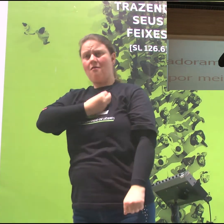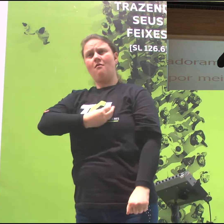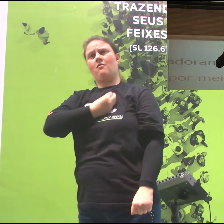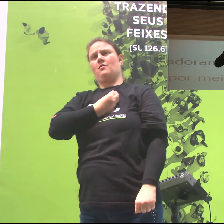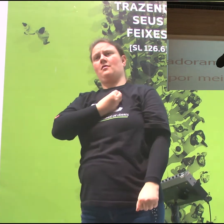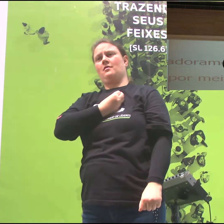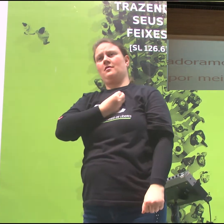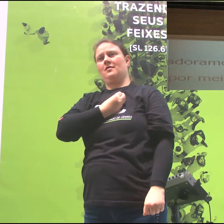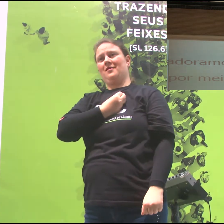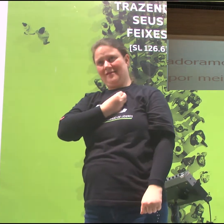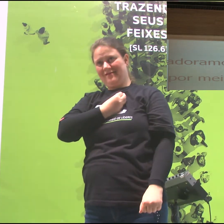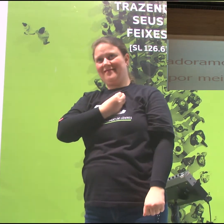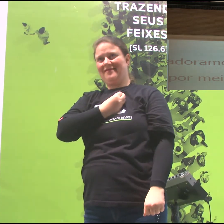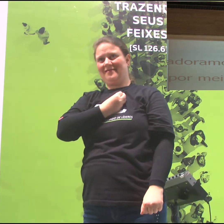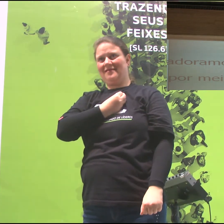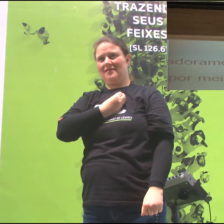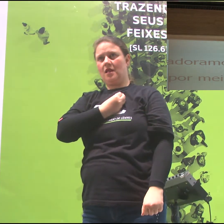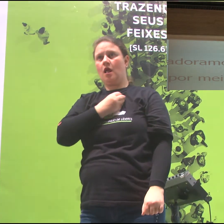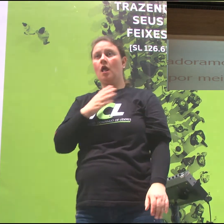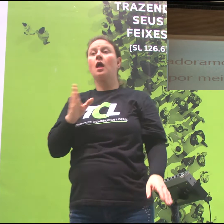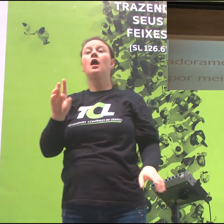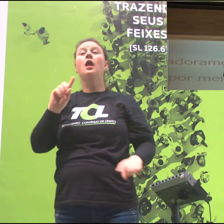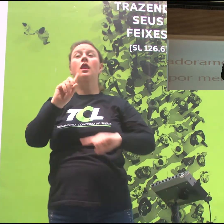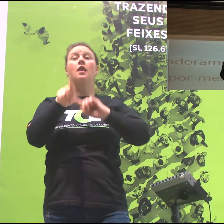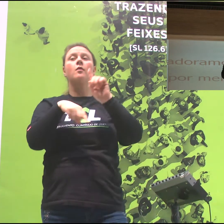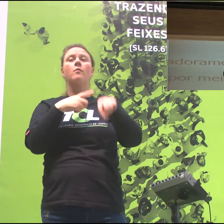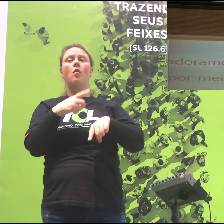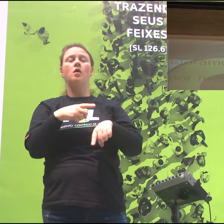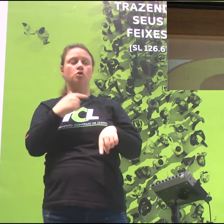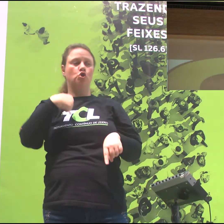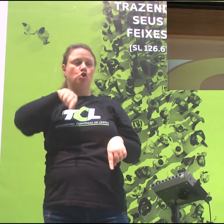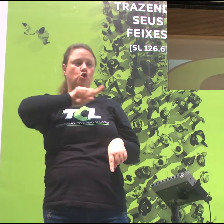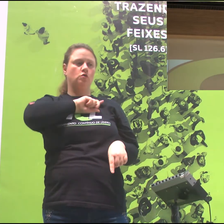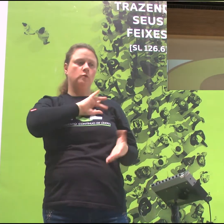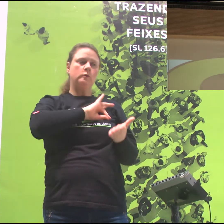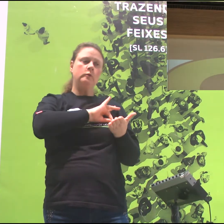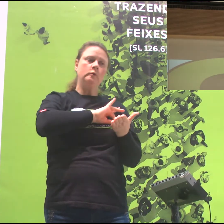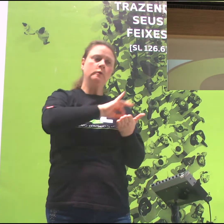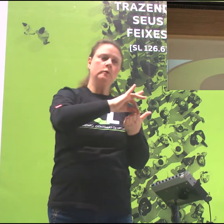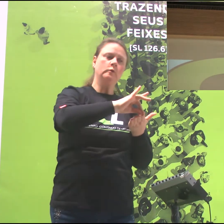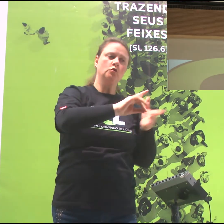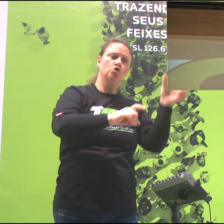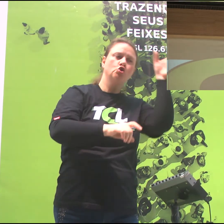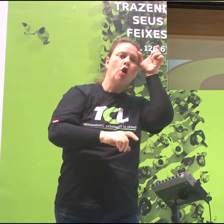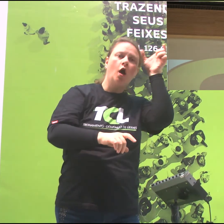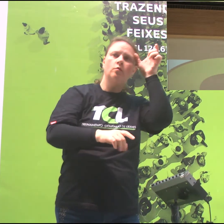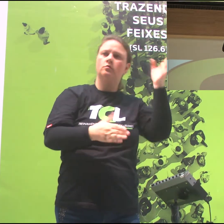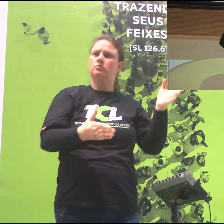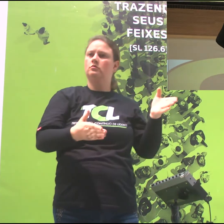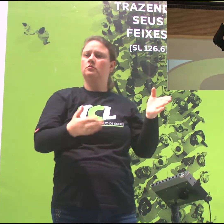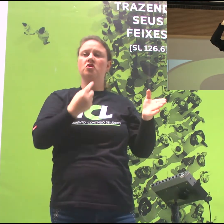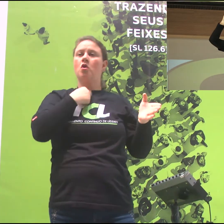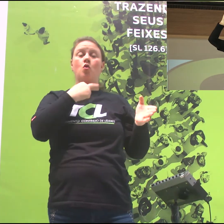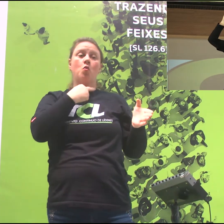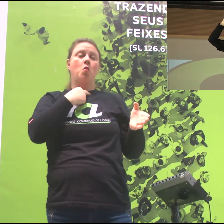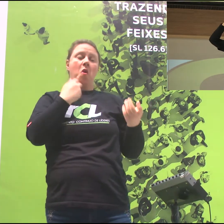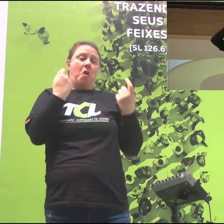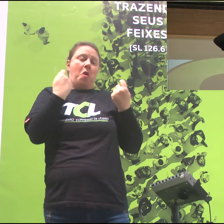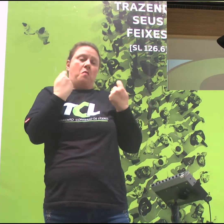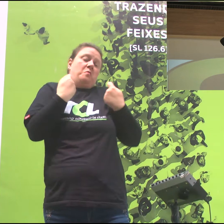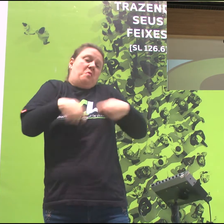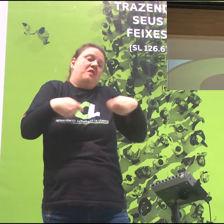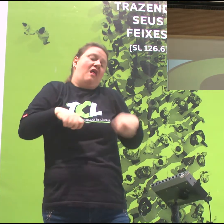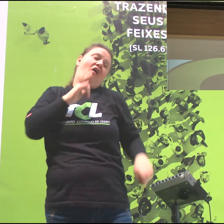para Jesus, nós o tornamos inimigo do diabo, automaticamente. Não precisamos declarar que somos inimigos do